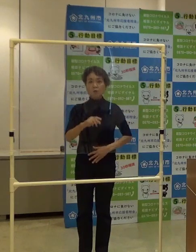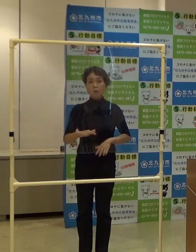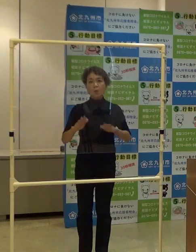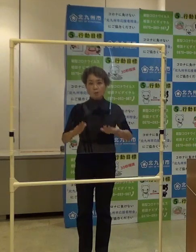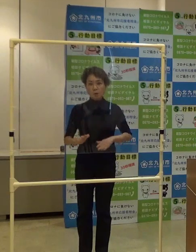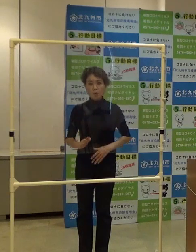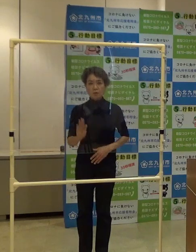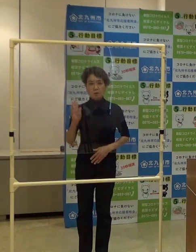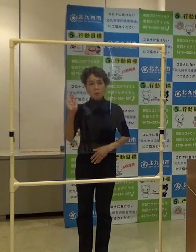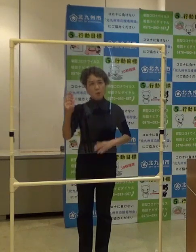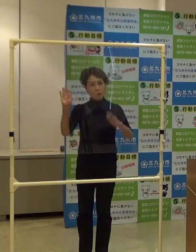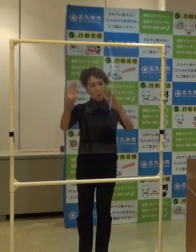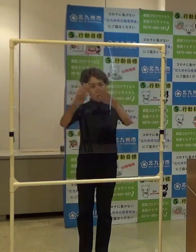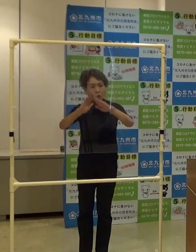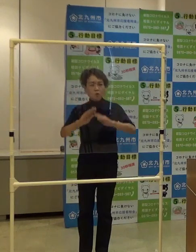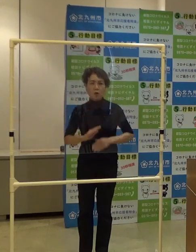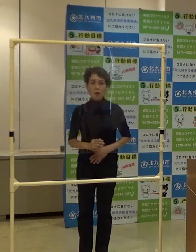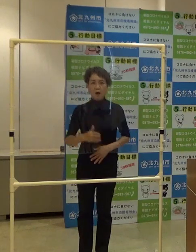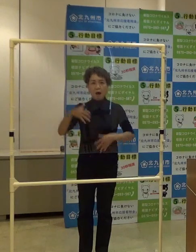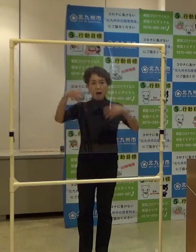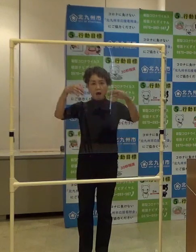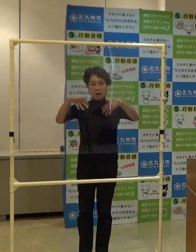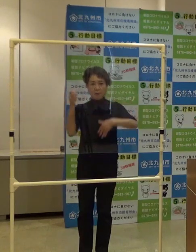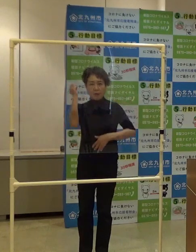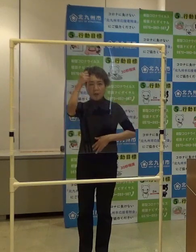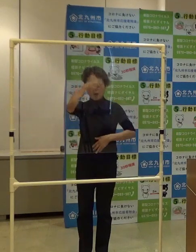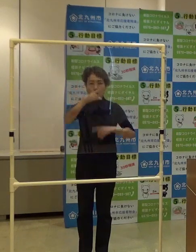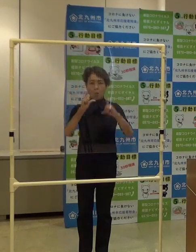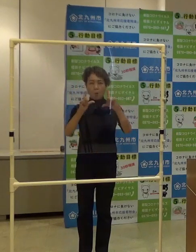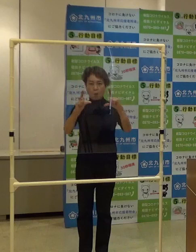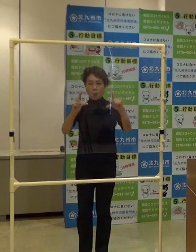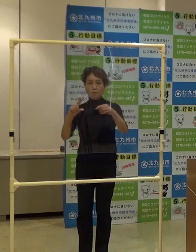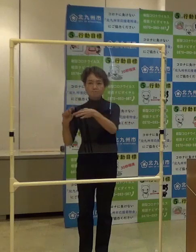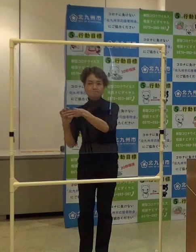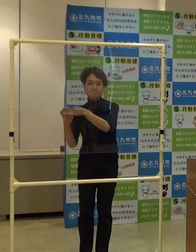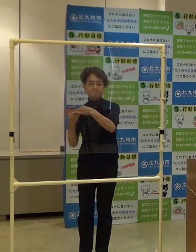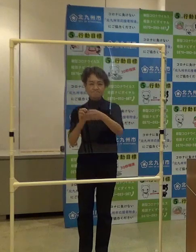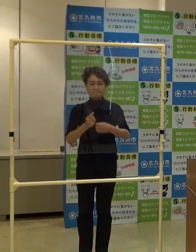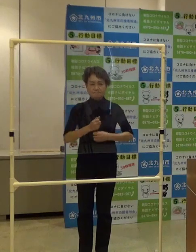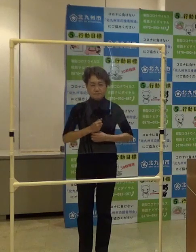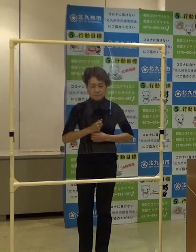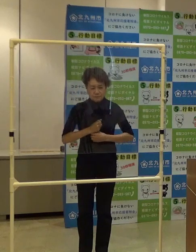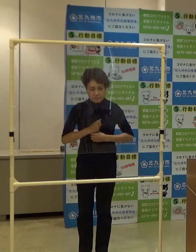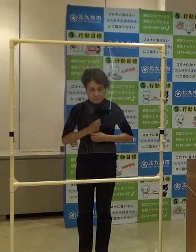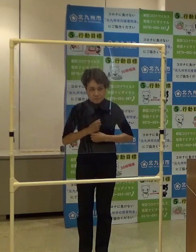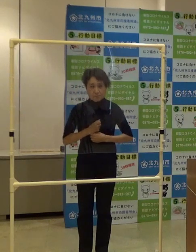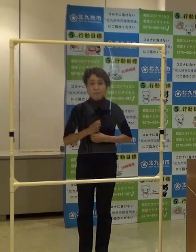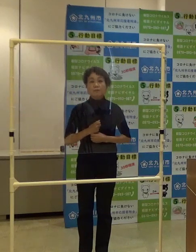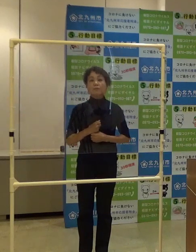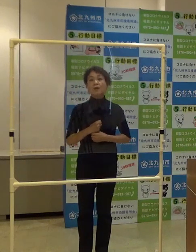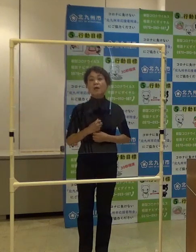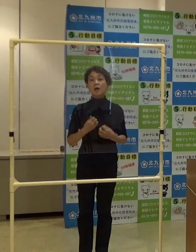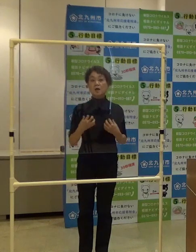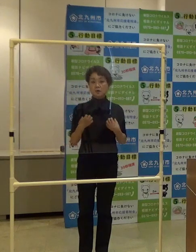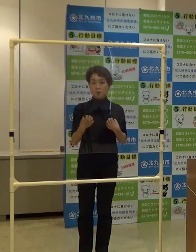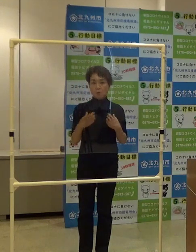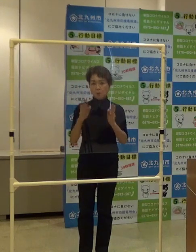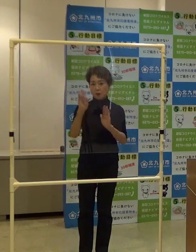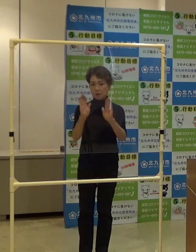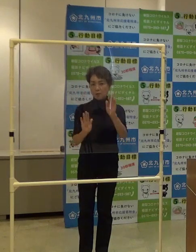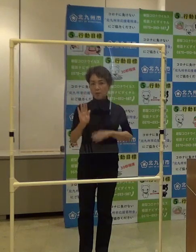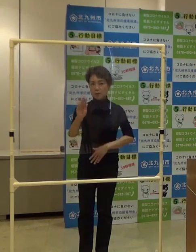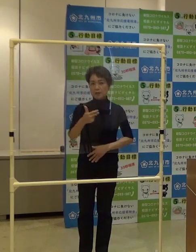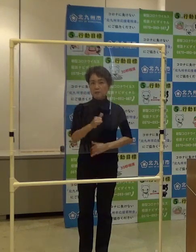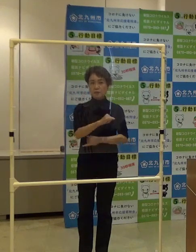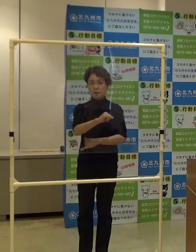の午後から、雨の予報が出るなど引き続き注意警戒が必要な状況であります。市